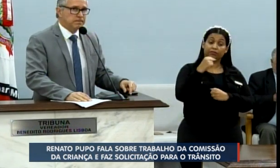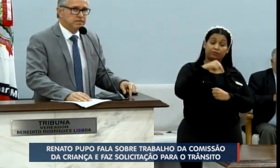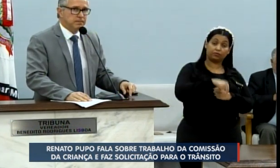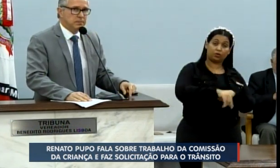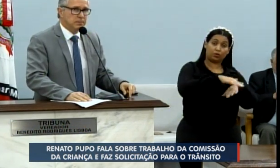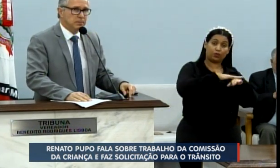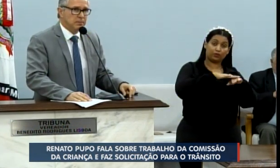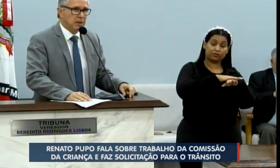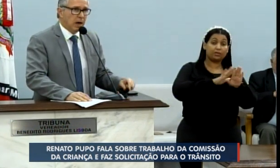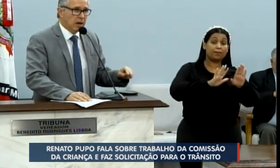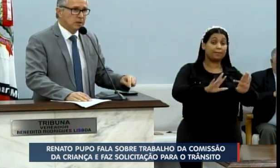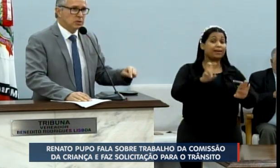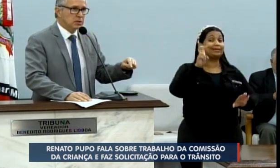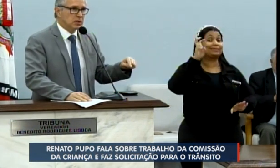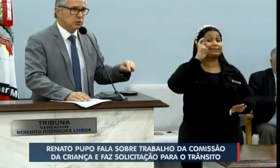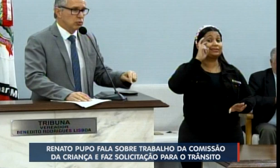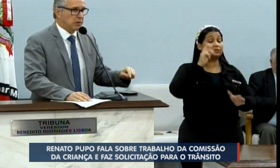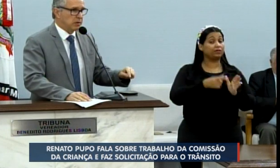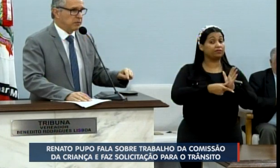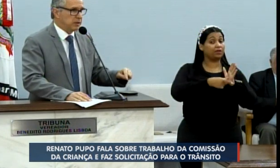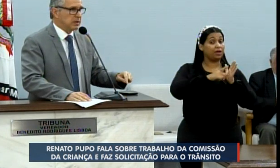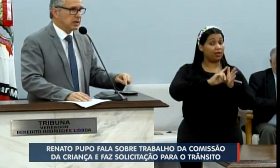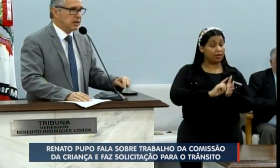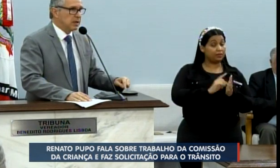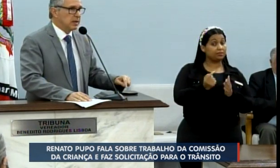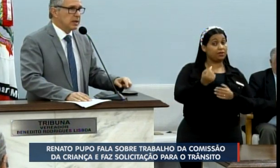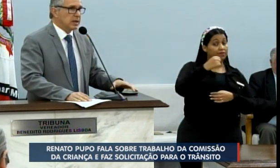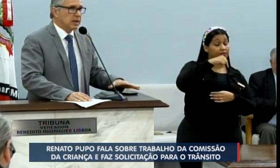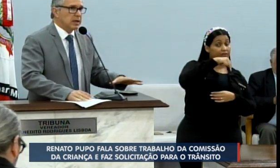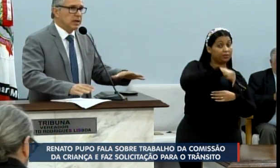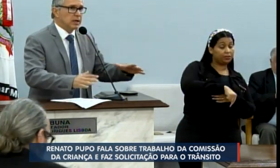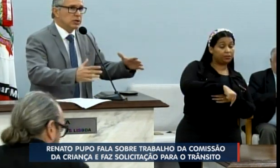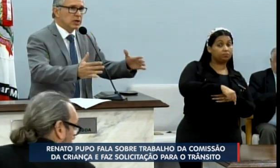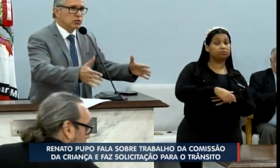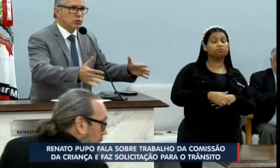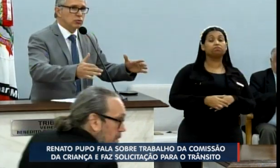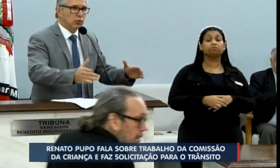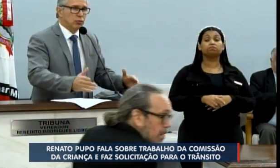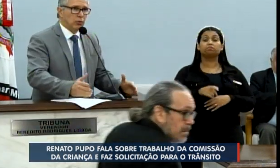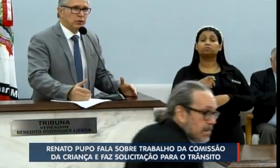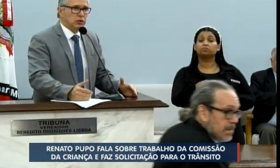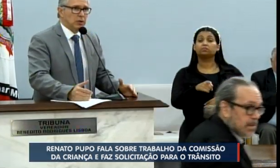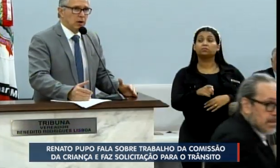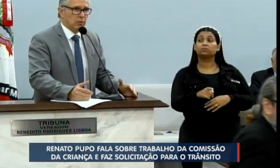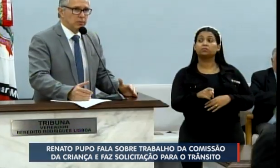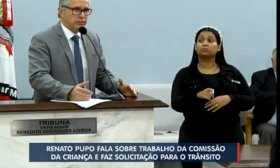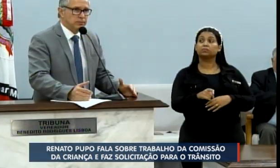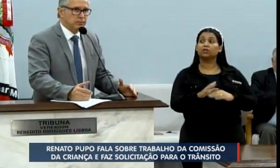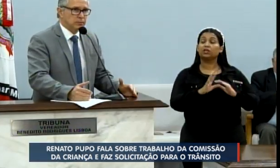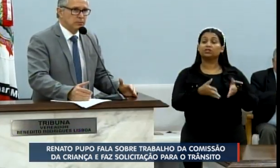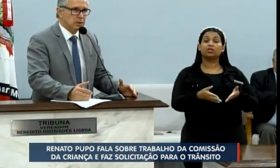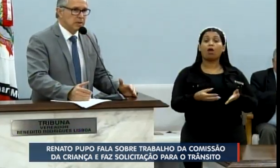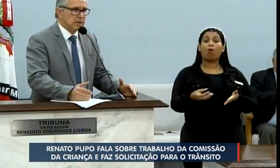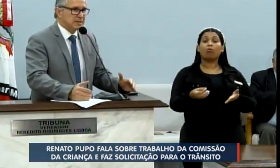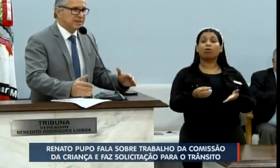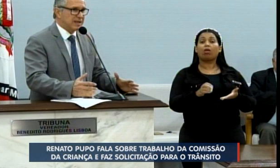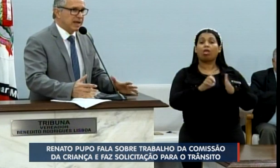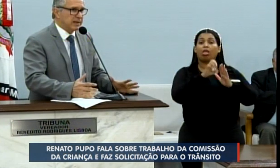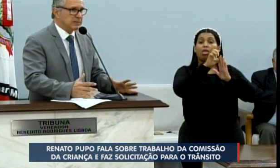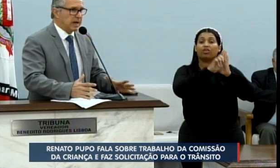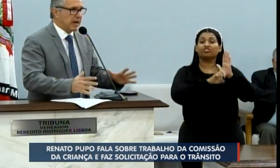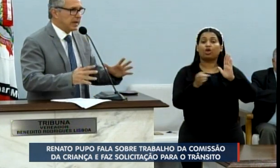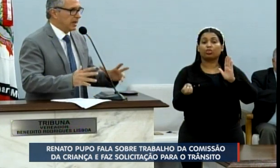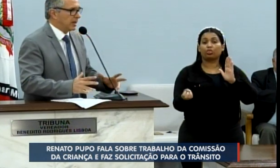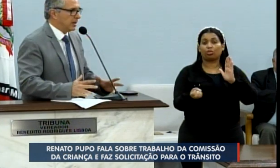quinta-feira, antes da sua vinda aqui, ele já soltou um novo edital,